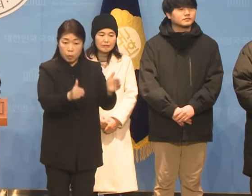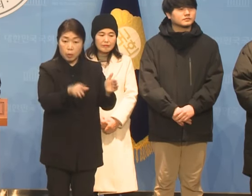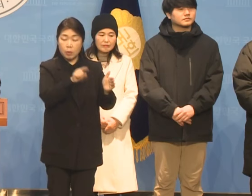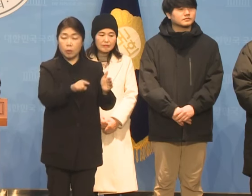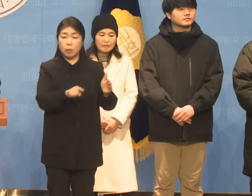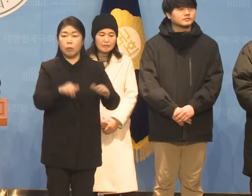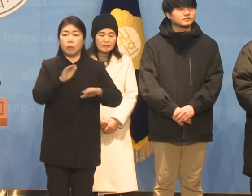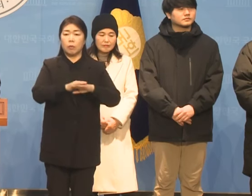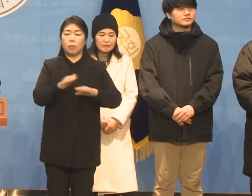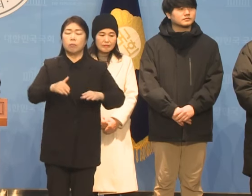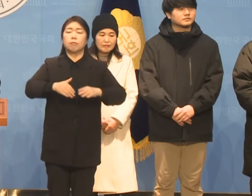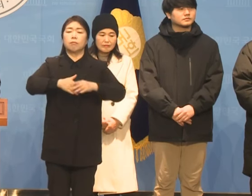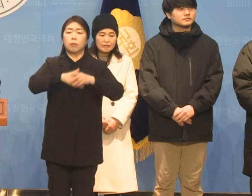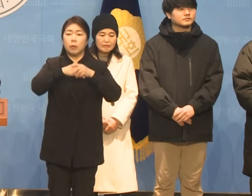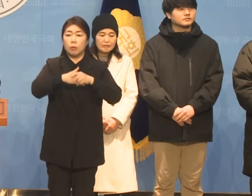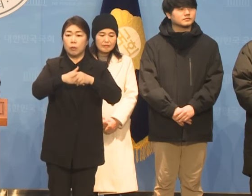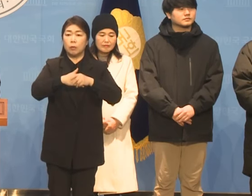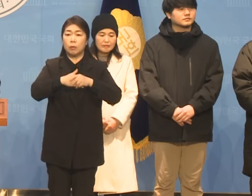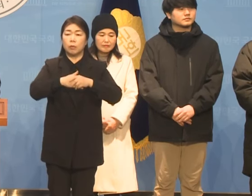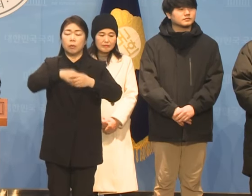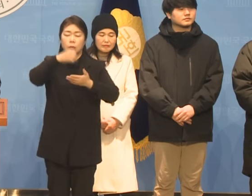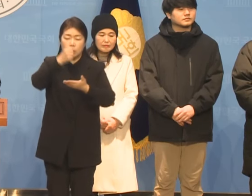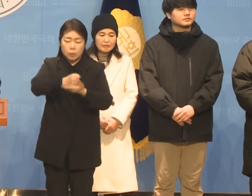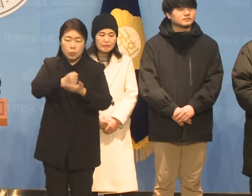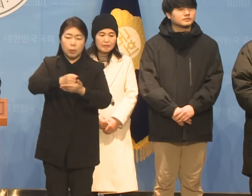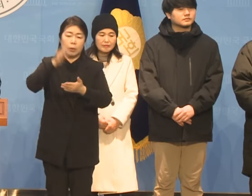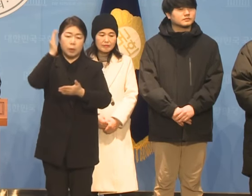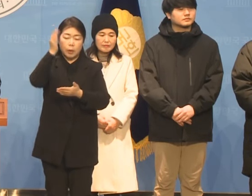손을 부여잡고 호소했습니다.